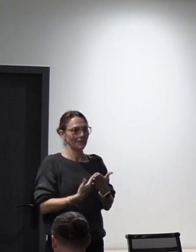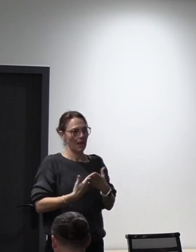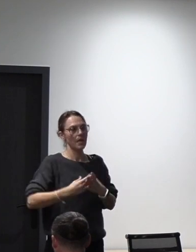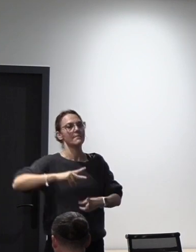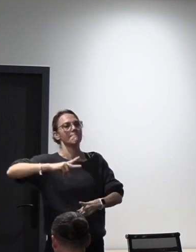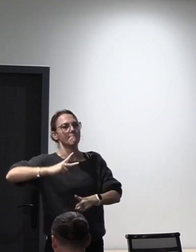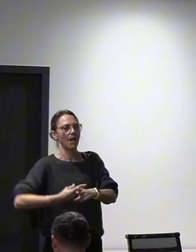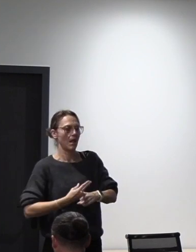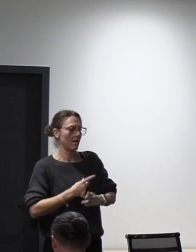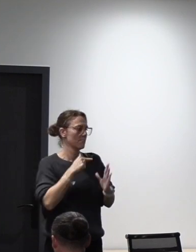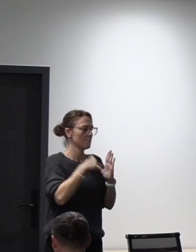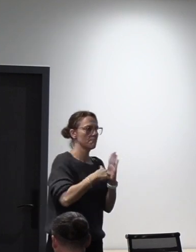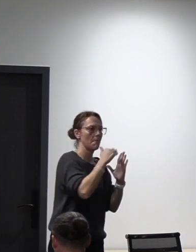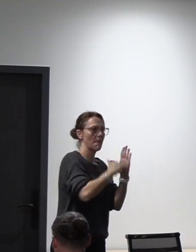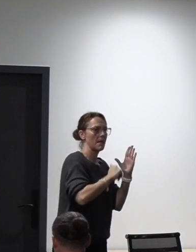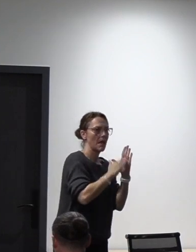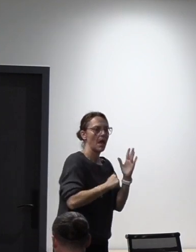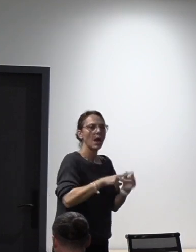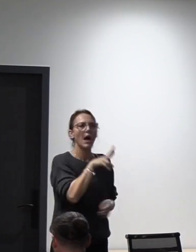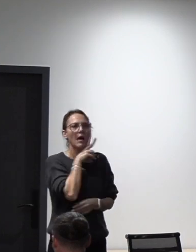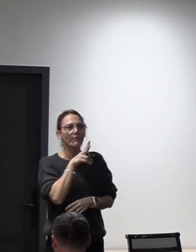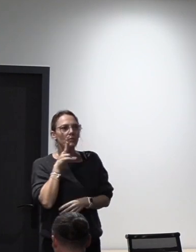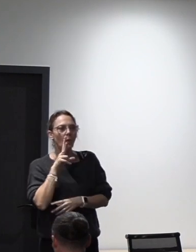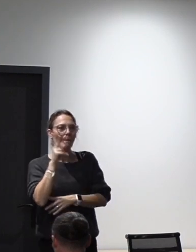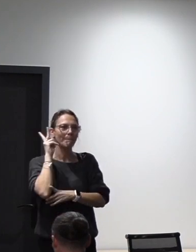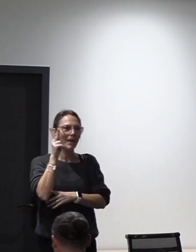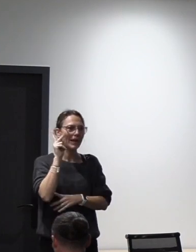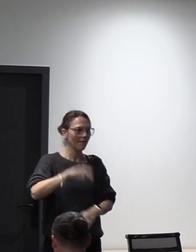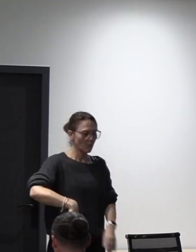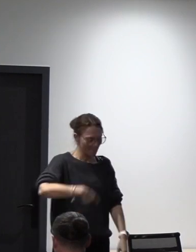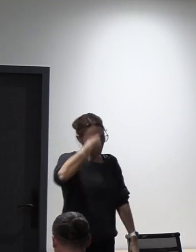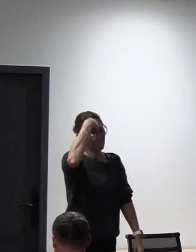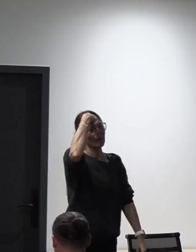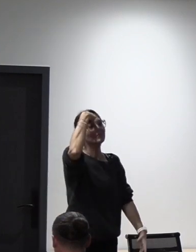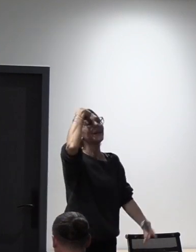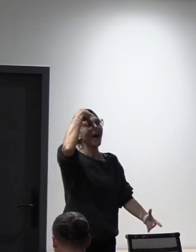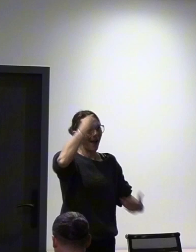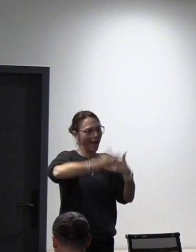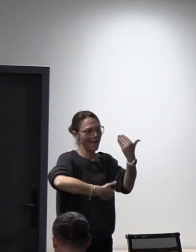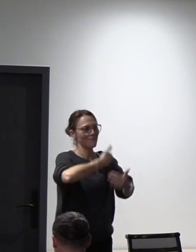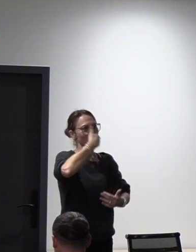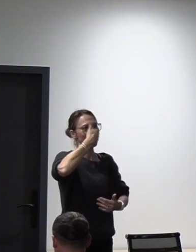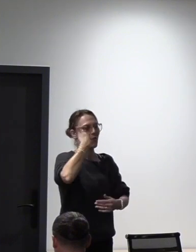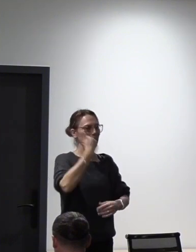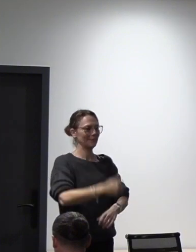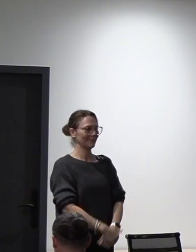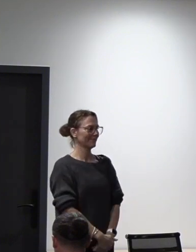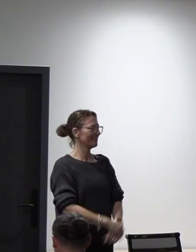Paris et comme ailleurs, plus on pense, moins on fait mal. Et je vous remercie. Bravo.